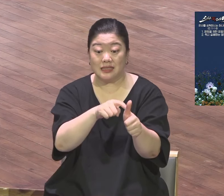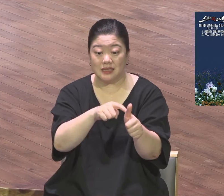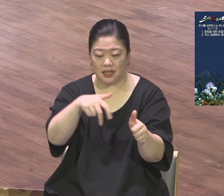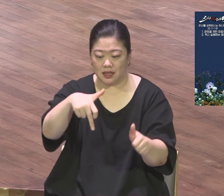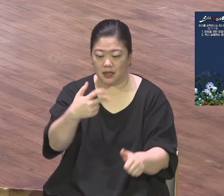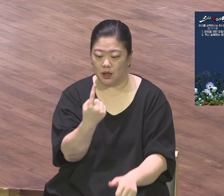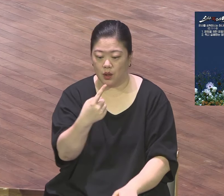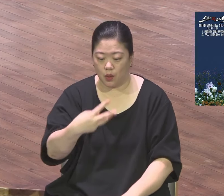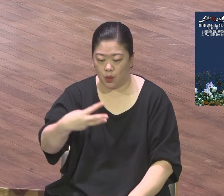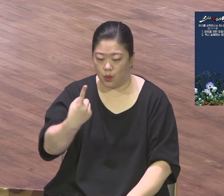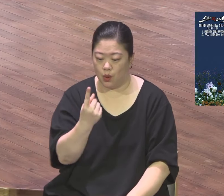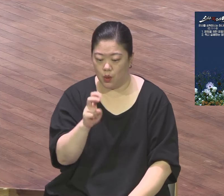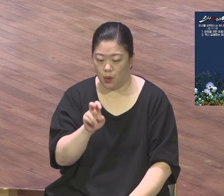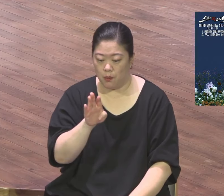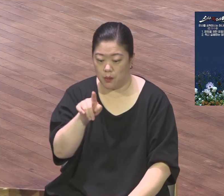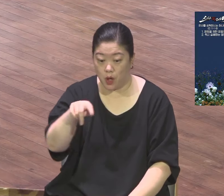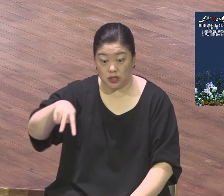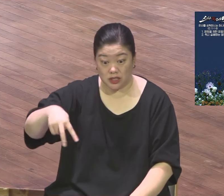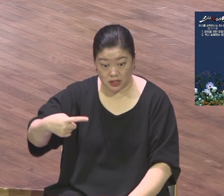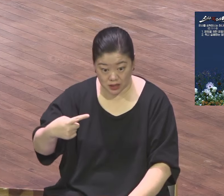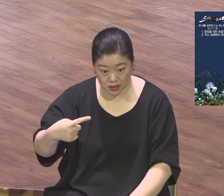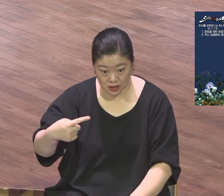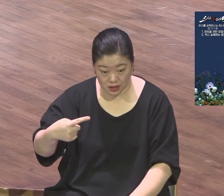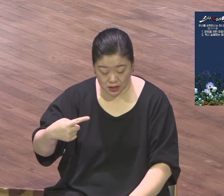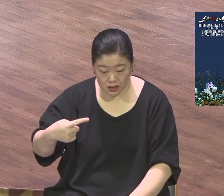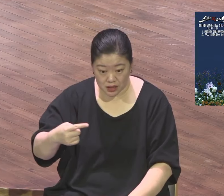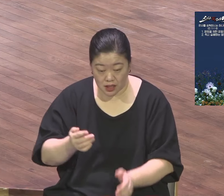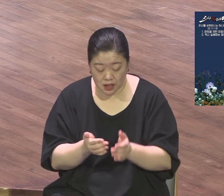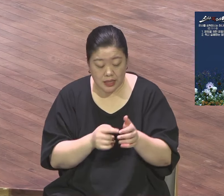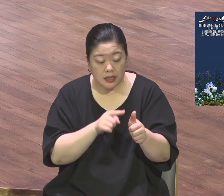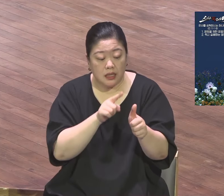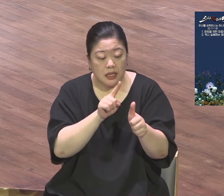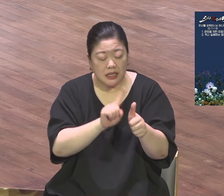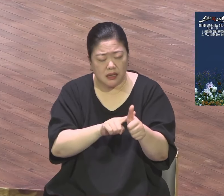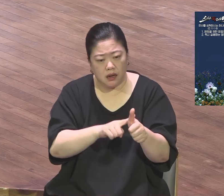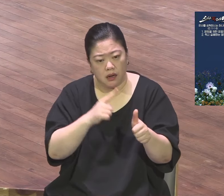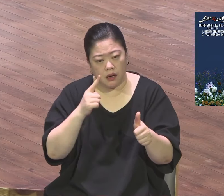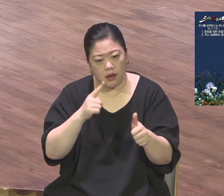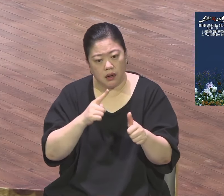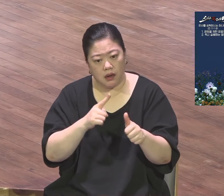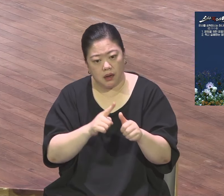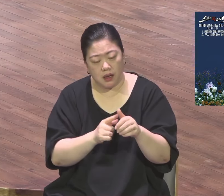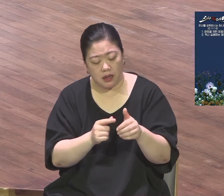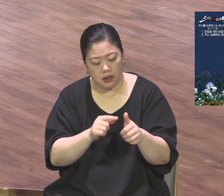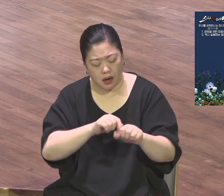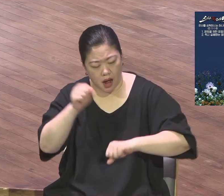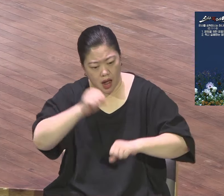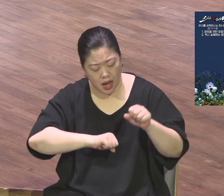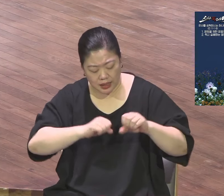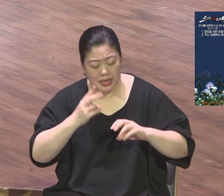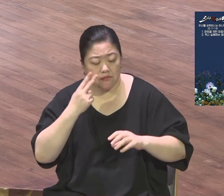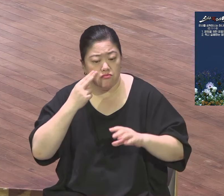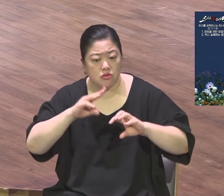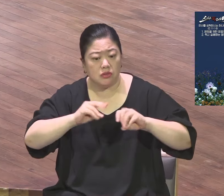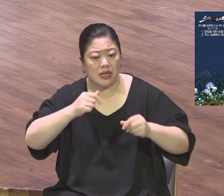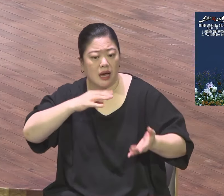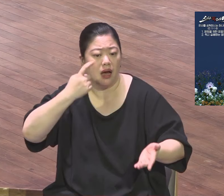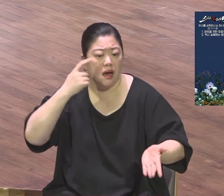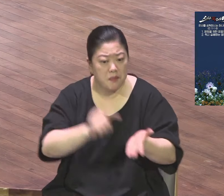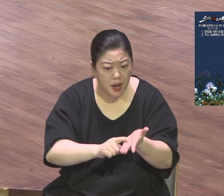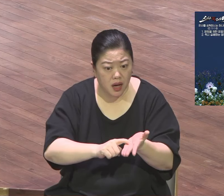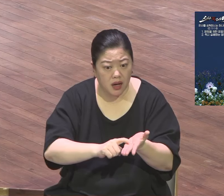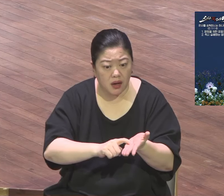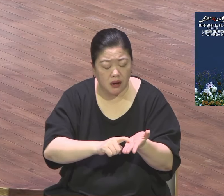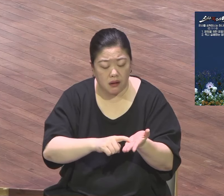신대륙에 이르렀다는 것이 훌륭한 것이 아니라 신대륙을 향해서 닷을 올렸다는